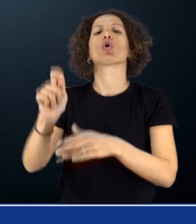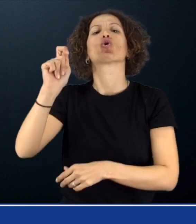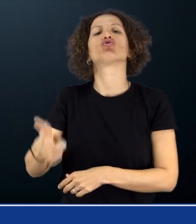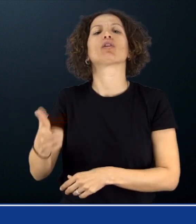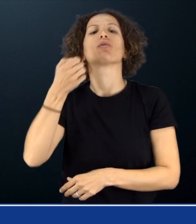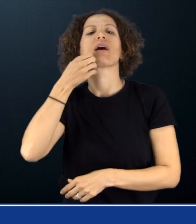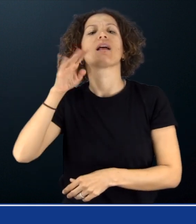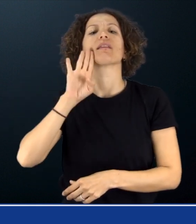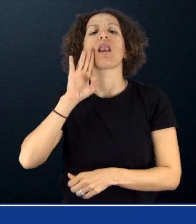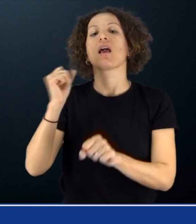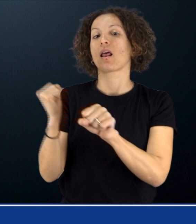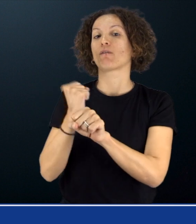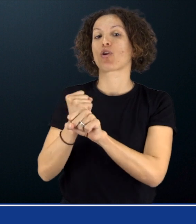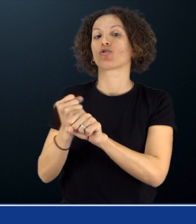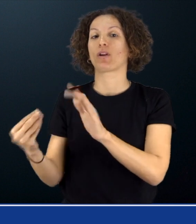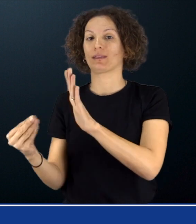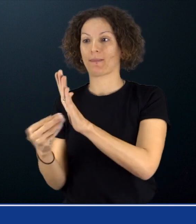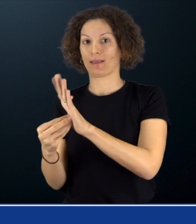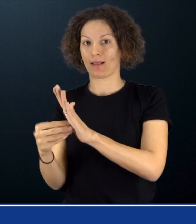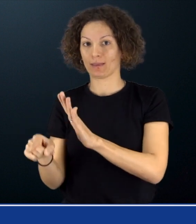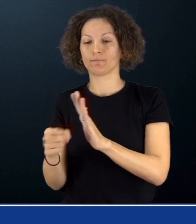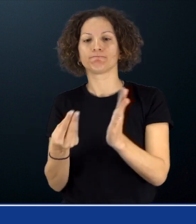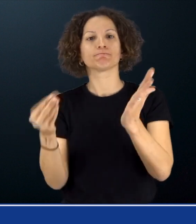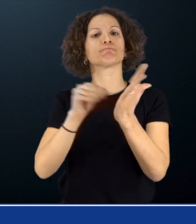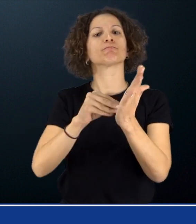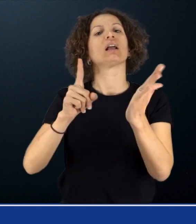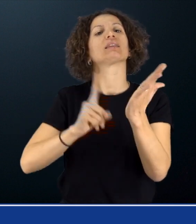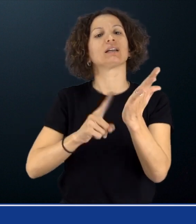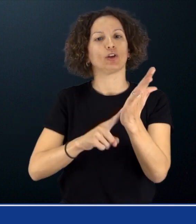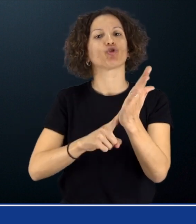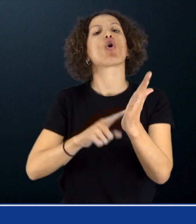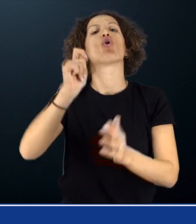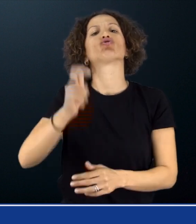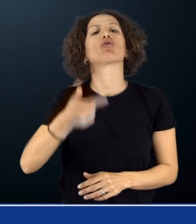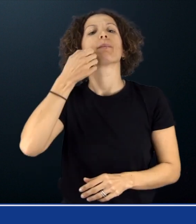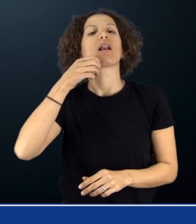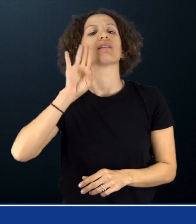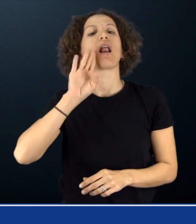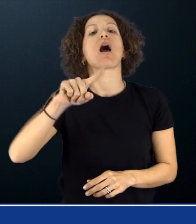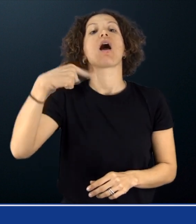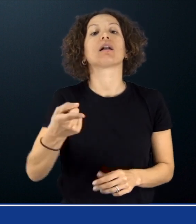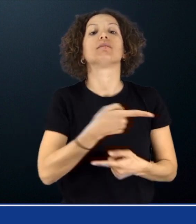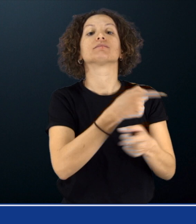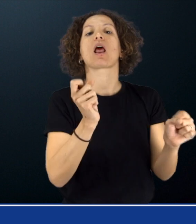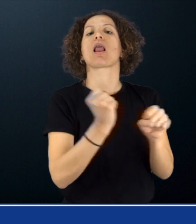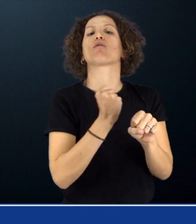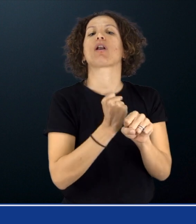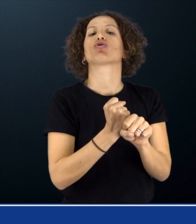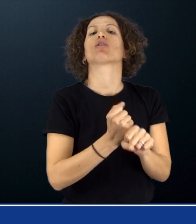disposizioni relative alla disciplina del congedo parentale dei lavoratori dipendenti ed è stato introdotto il diritto al congedo